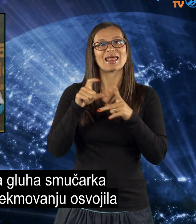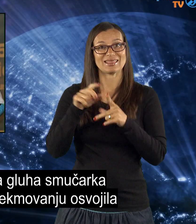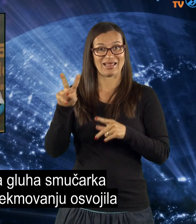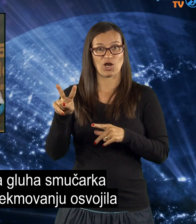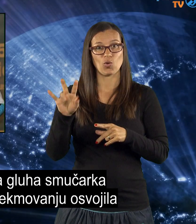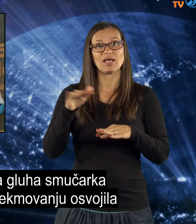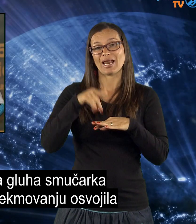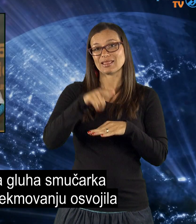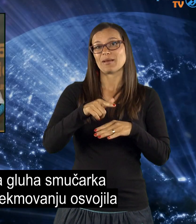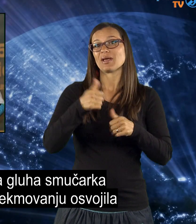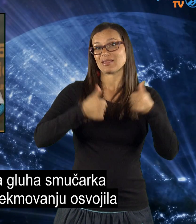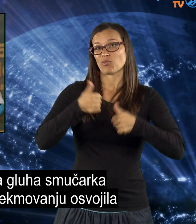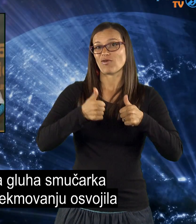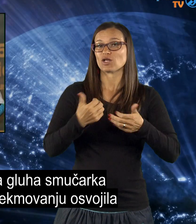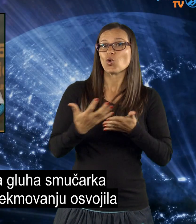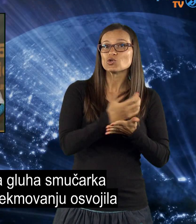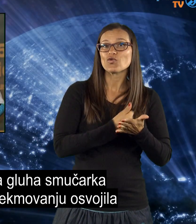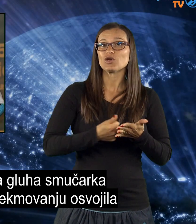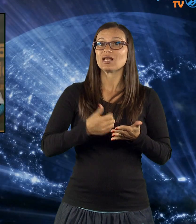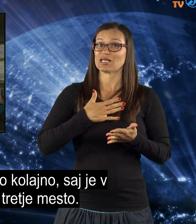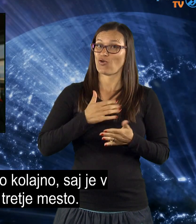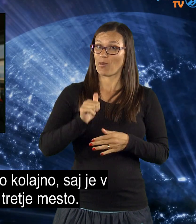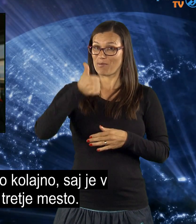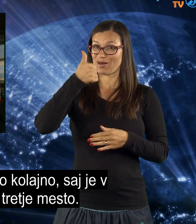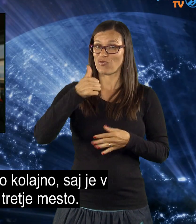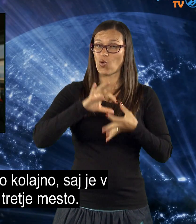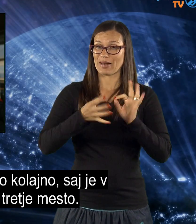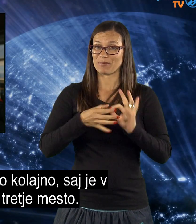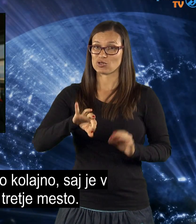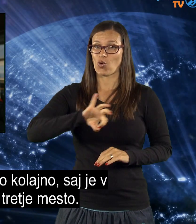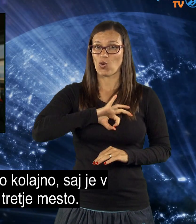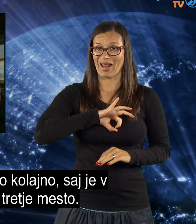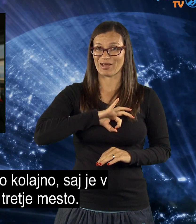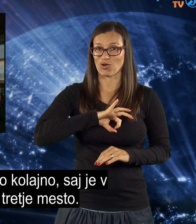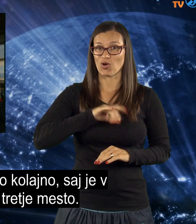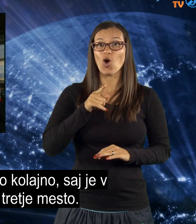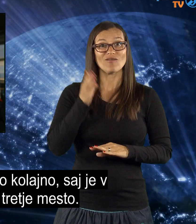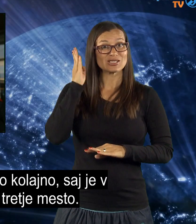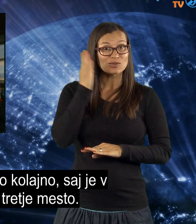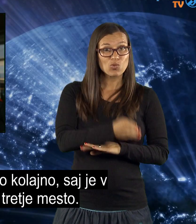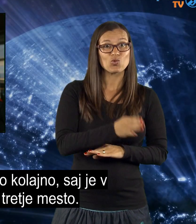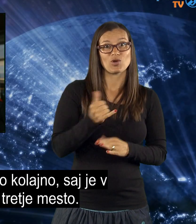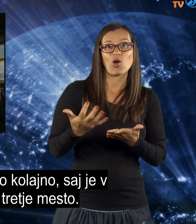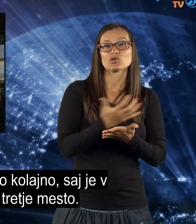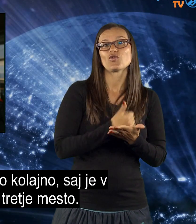na tem tekmovanju osvojila svojo prvo olimpijsko kolajno, saj je v smuku osvojila 3. mesto.